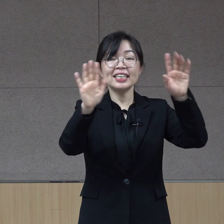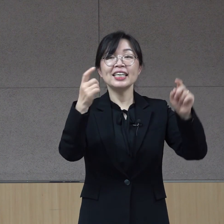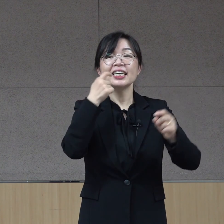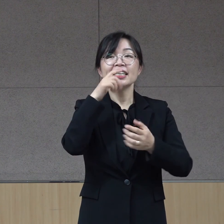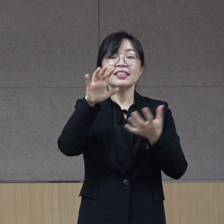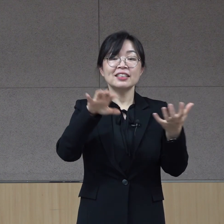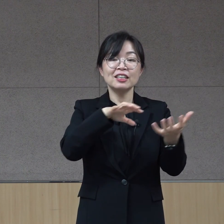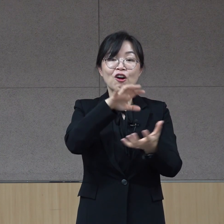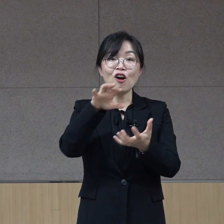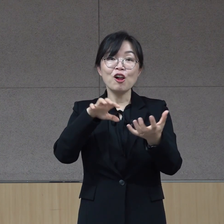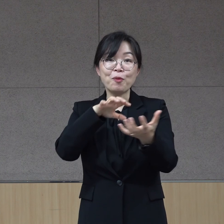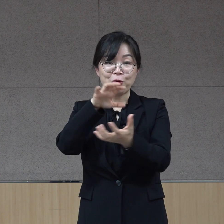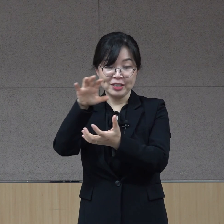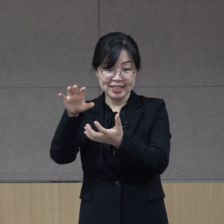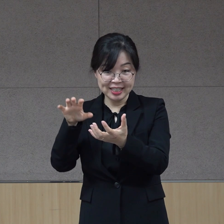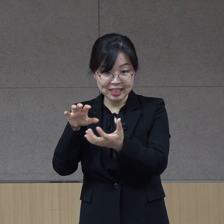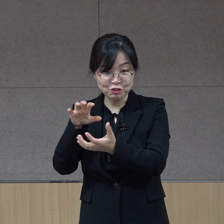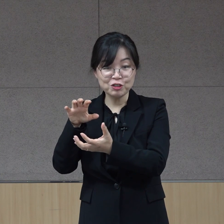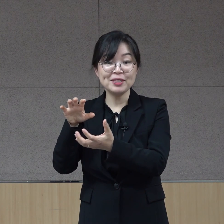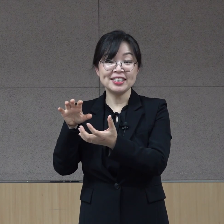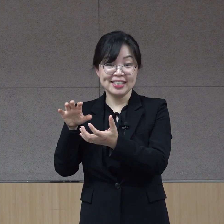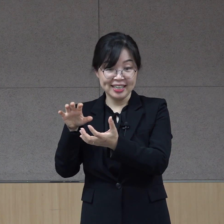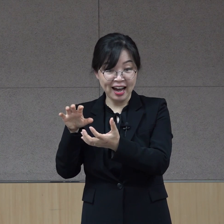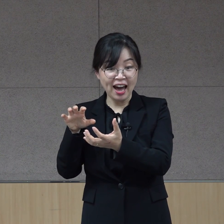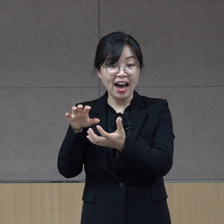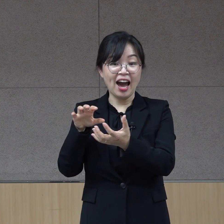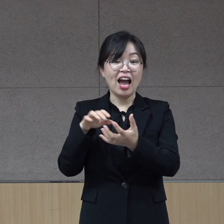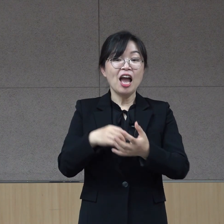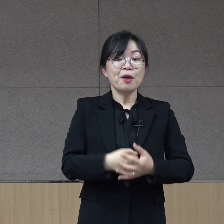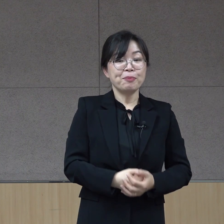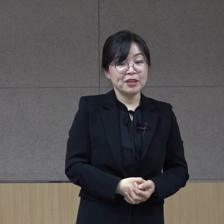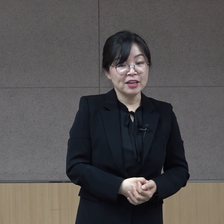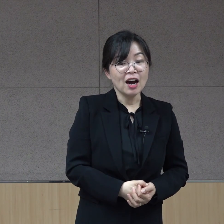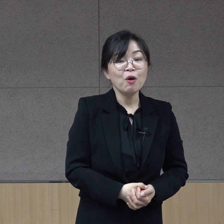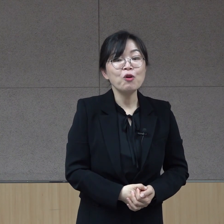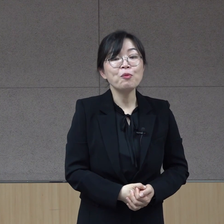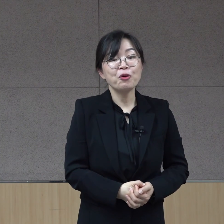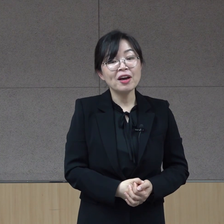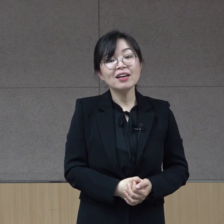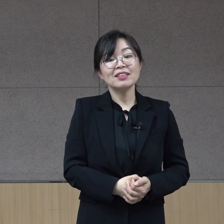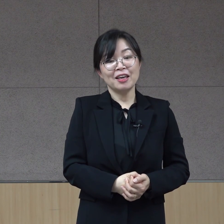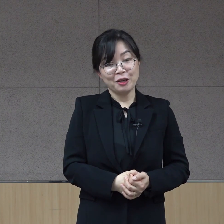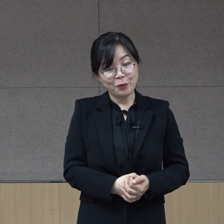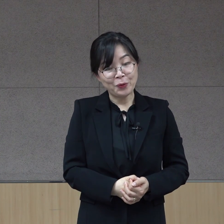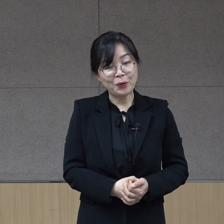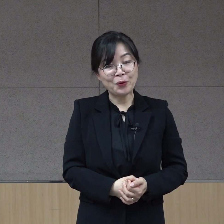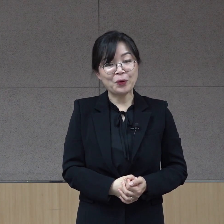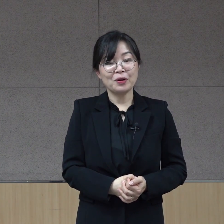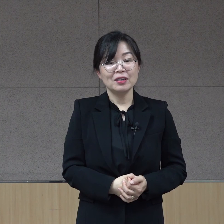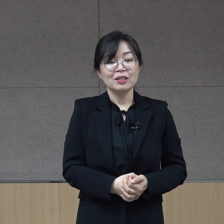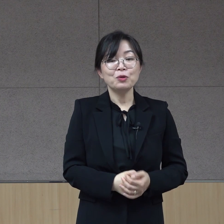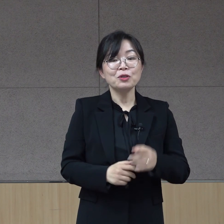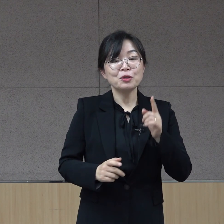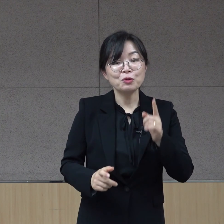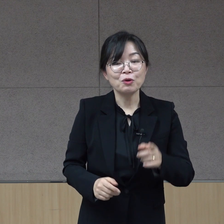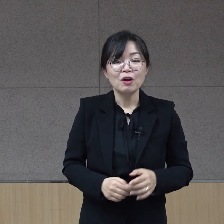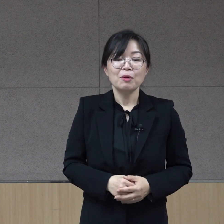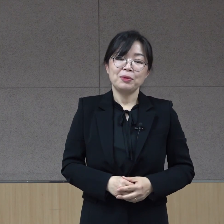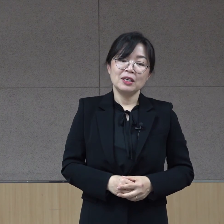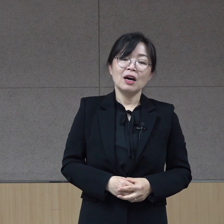하늘이 흐린 걸 보니 구름이 있으니까 비가 올 모양이에요. 또 여기서도 비가